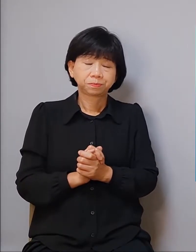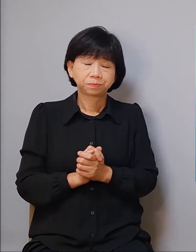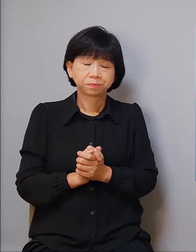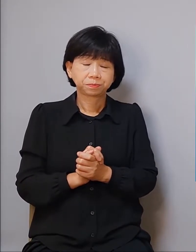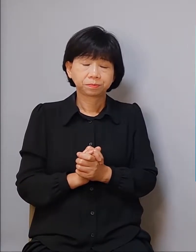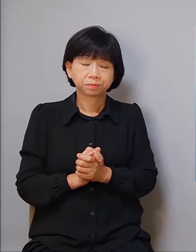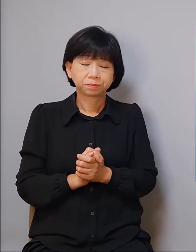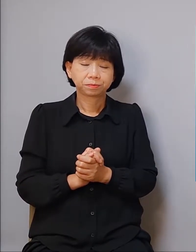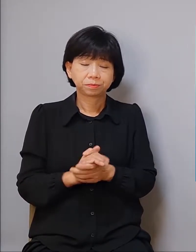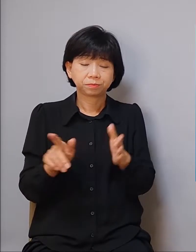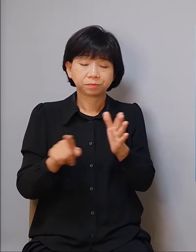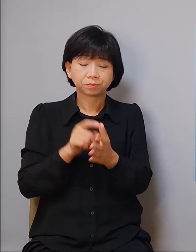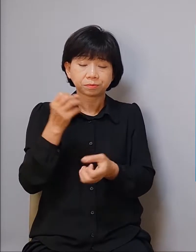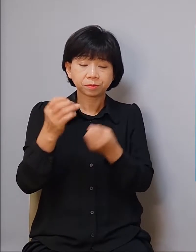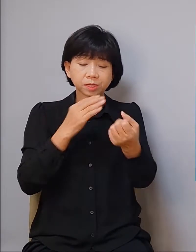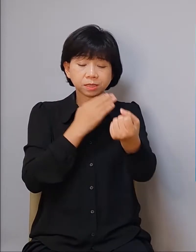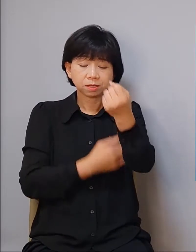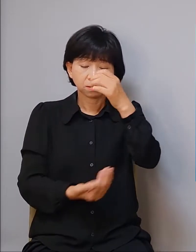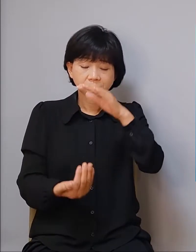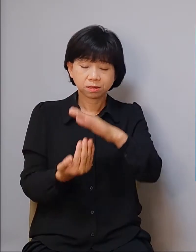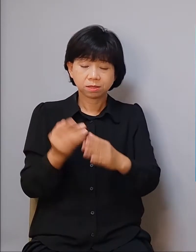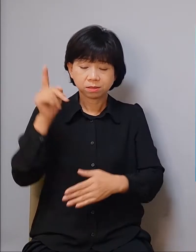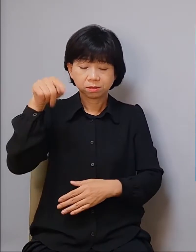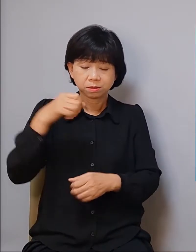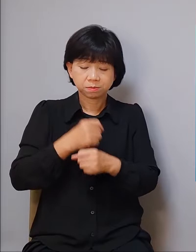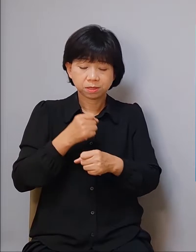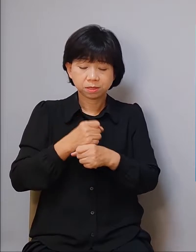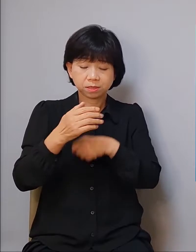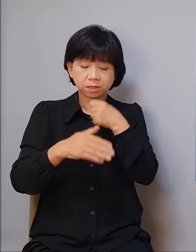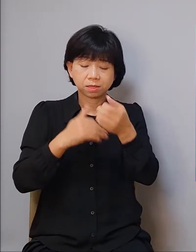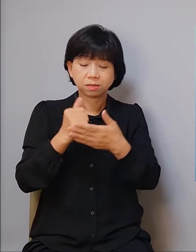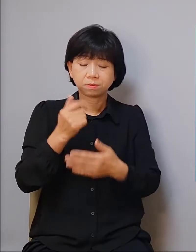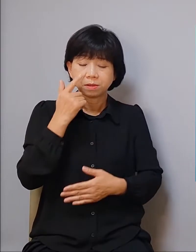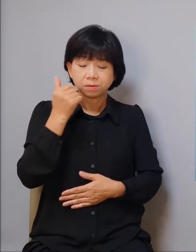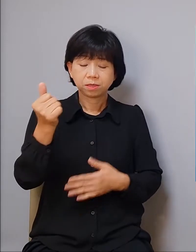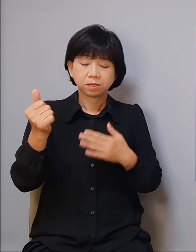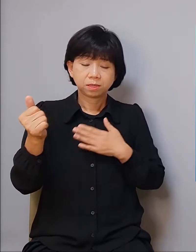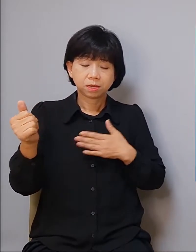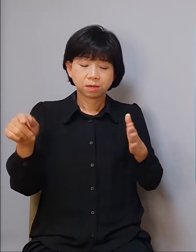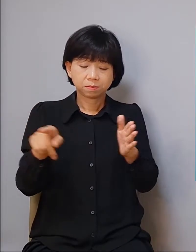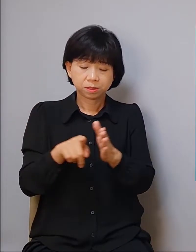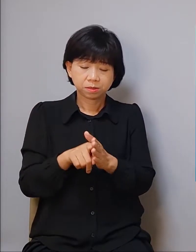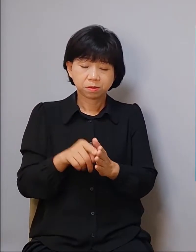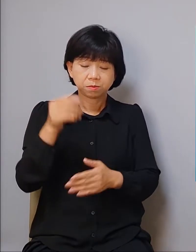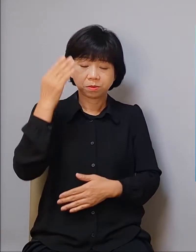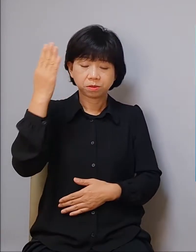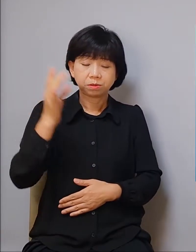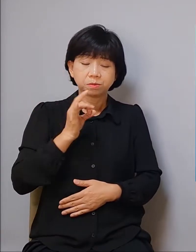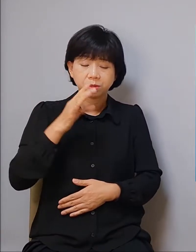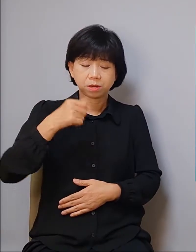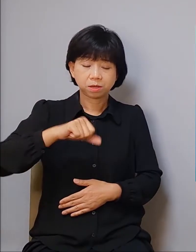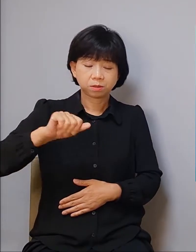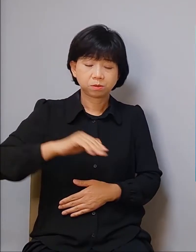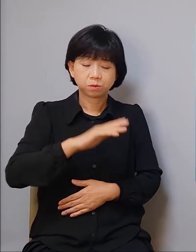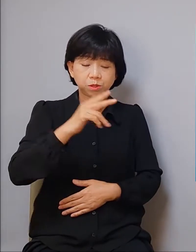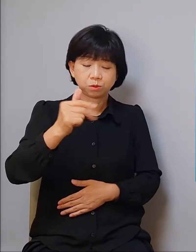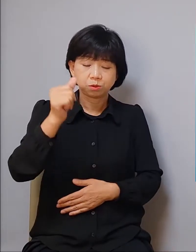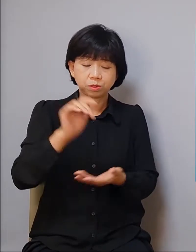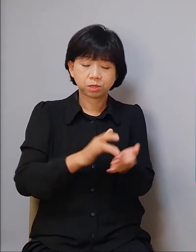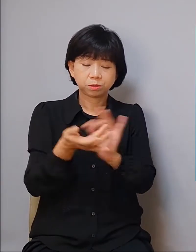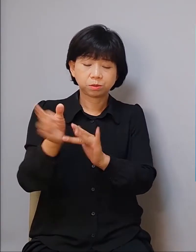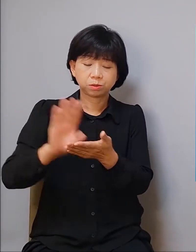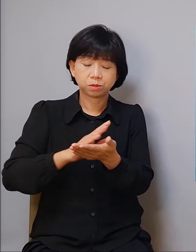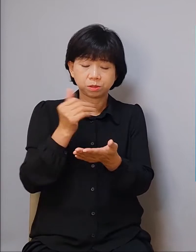아멘. 신앙 고백드립니다. 전능하사 천지를 만드신 하나님 아버지를 내가 믿사오며 그 외아들 우리